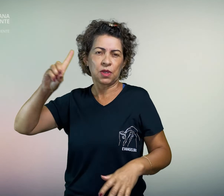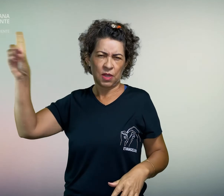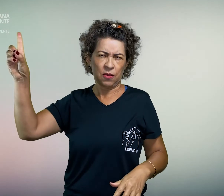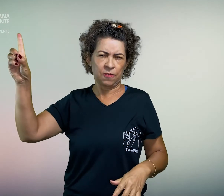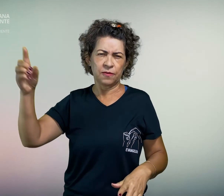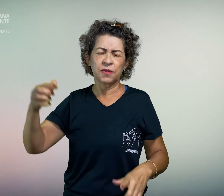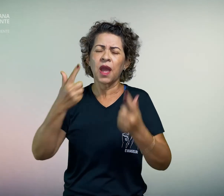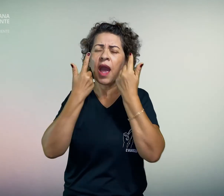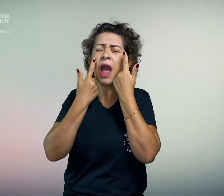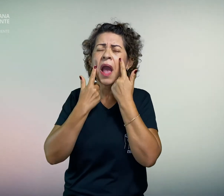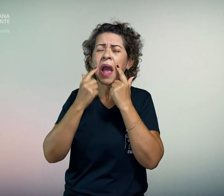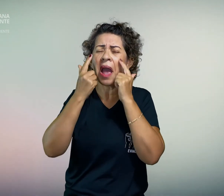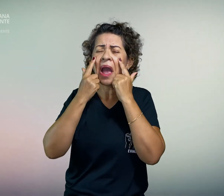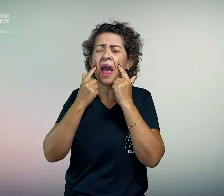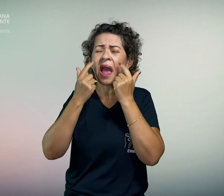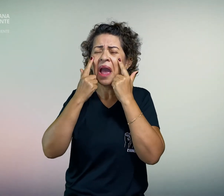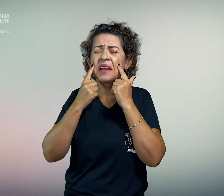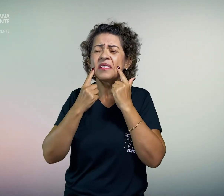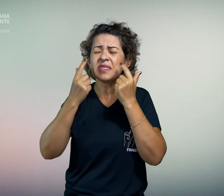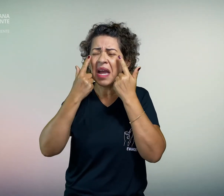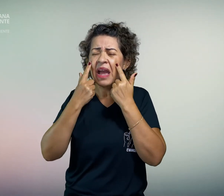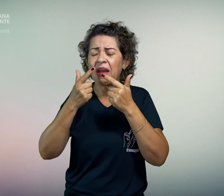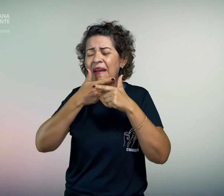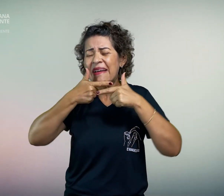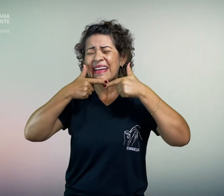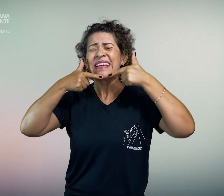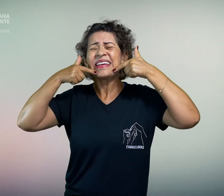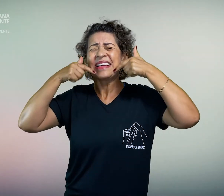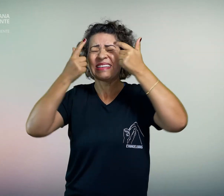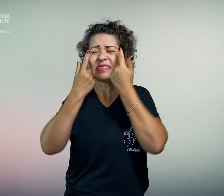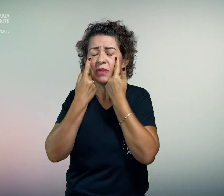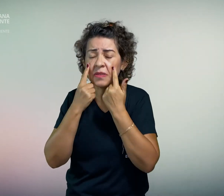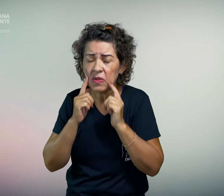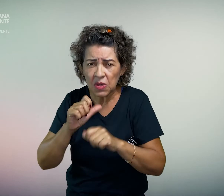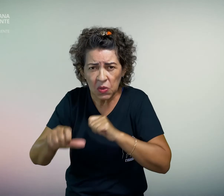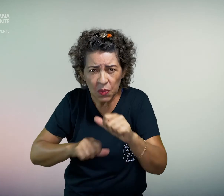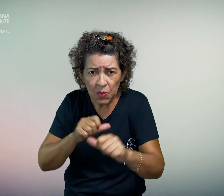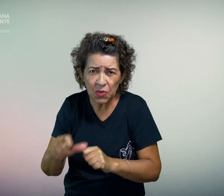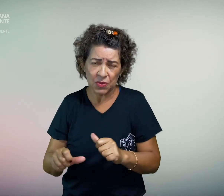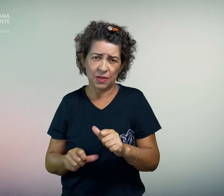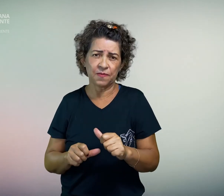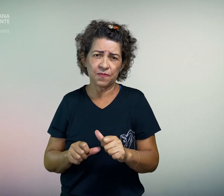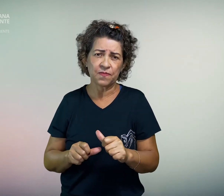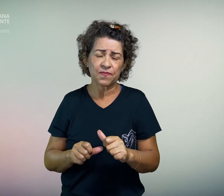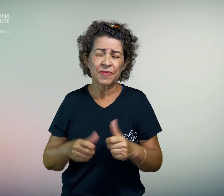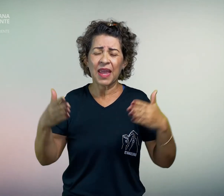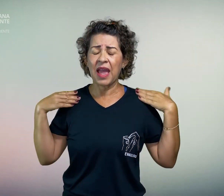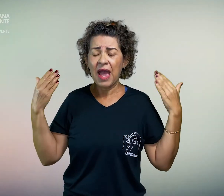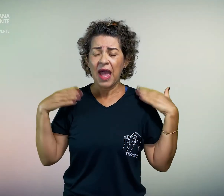entristeçam-se, lamentem e chorem. Troquem o riso por lamento e a